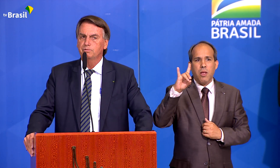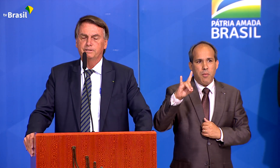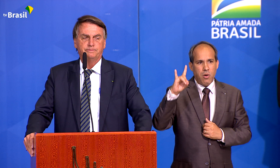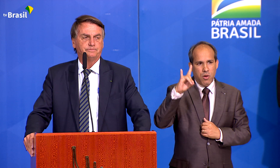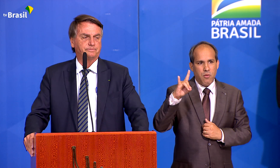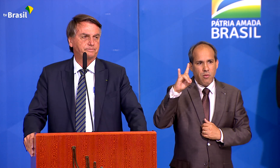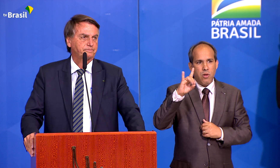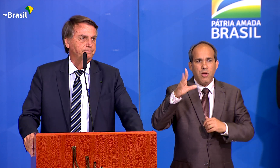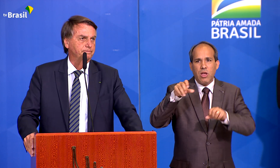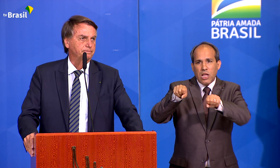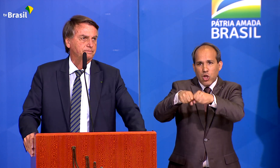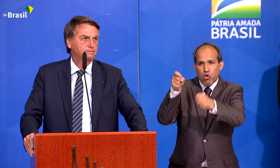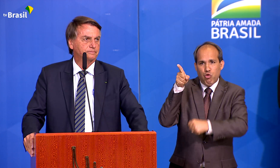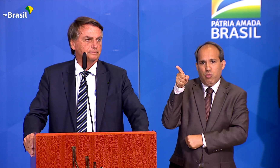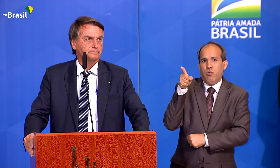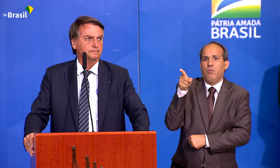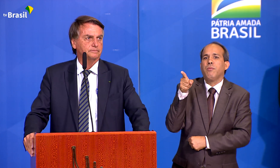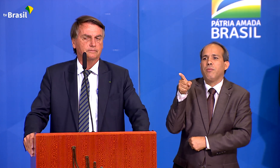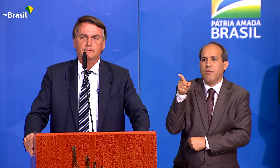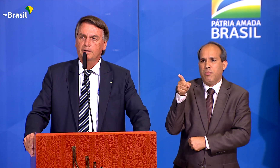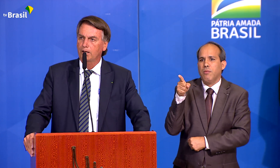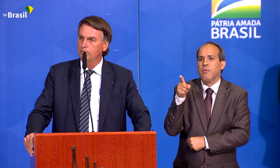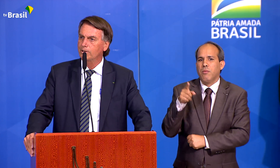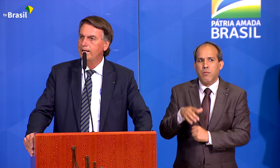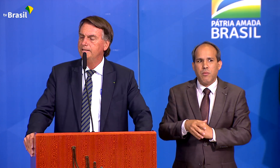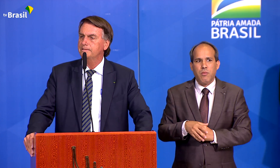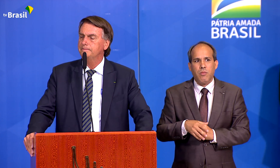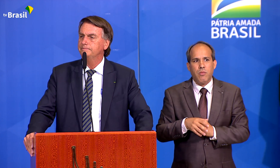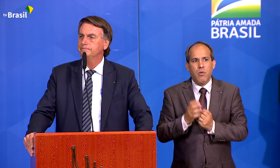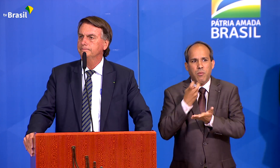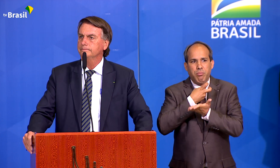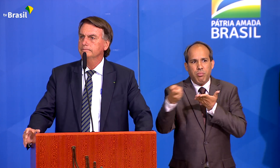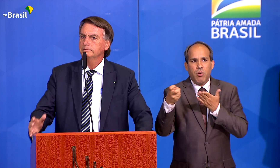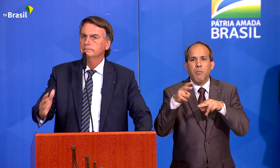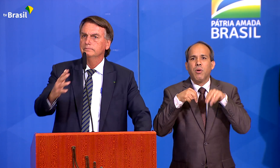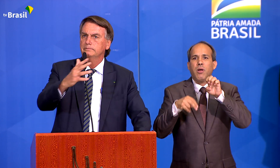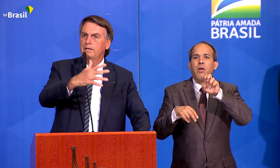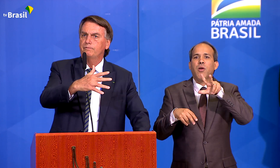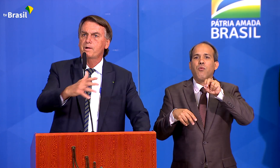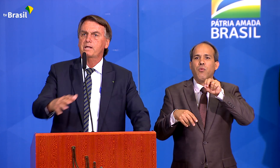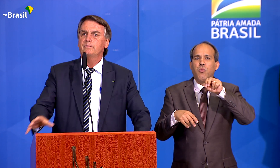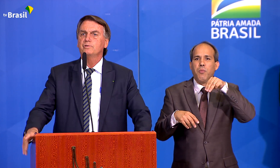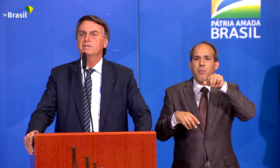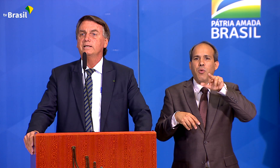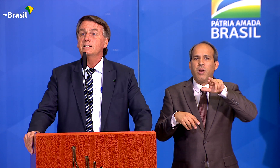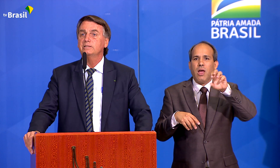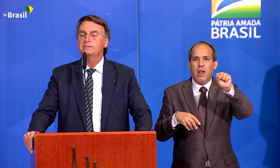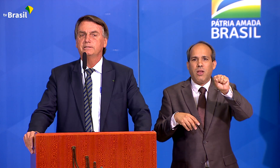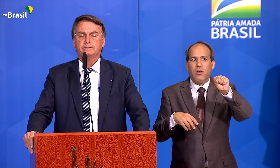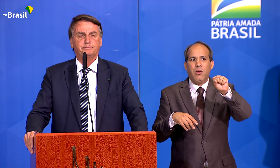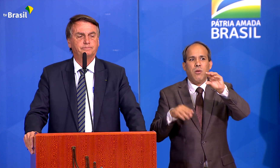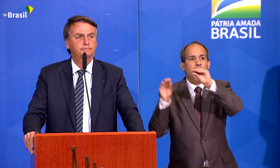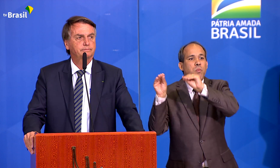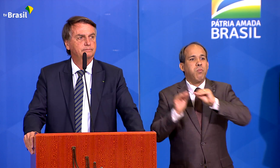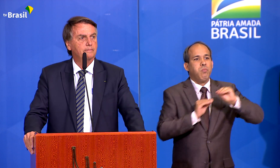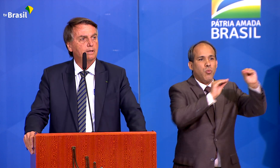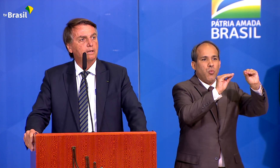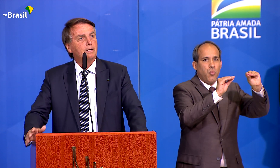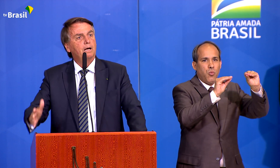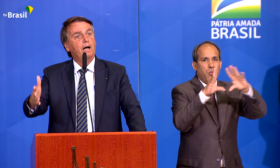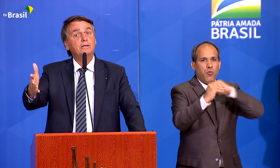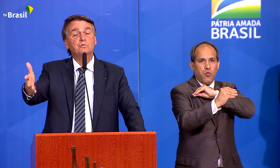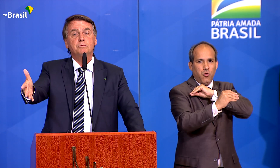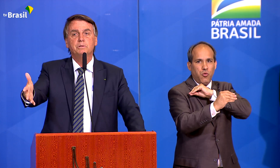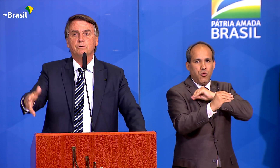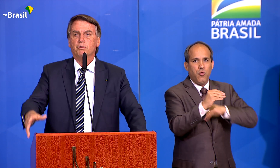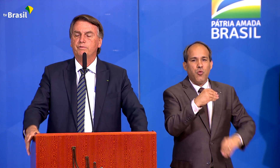e foi instituído o Evo Morales ele foi se refugiar na Argentina